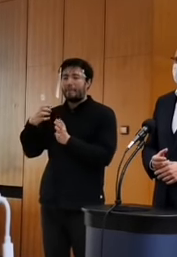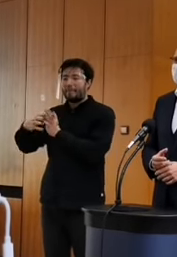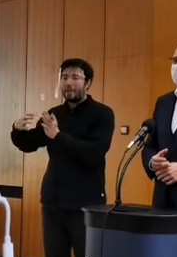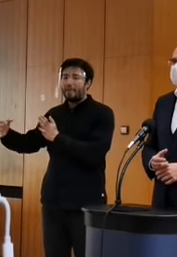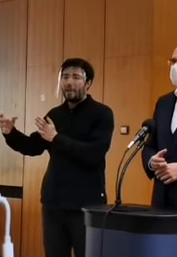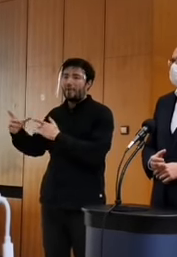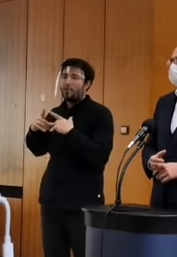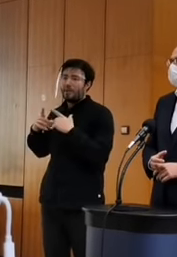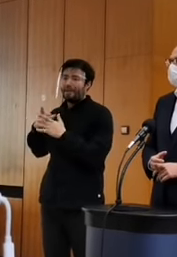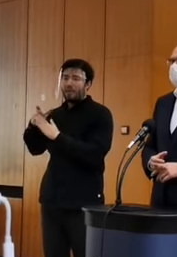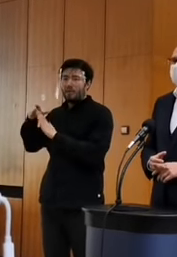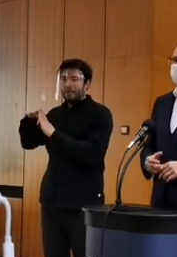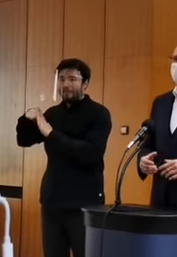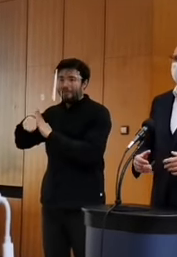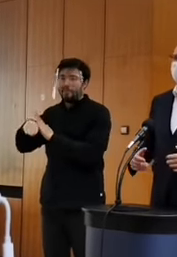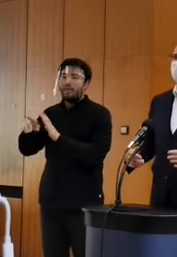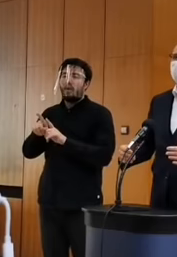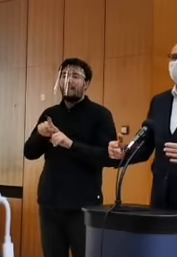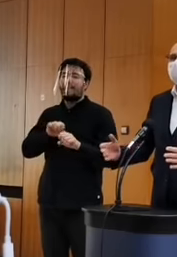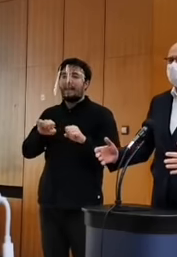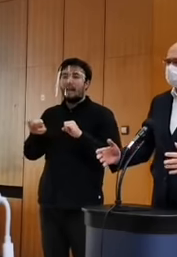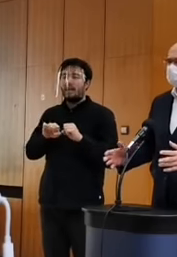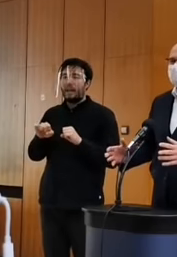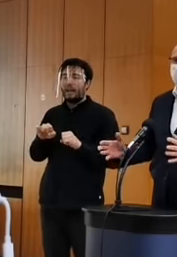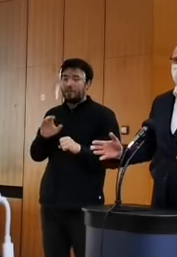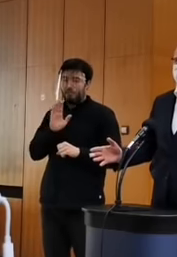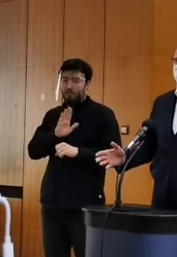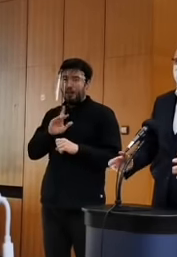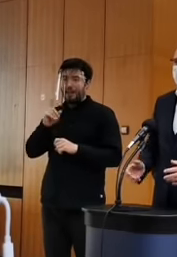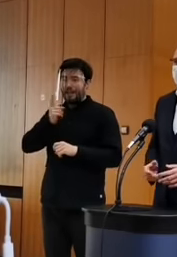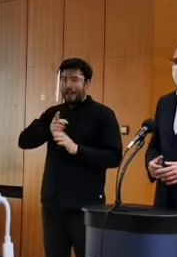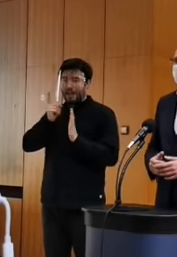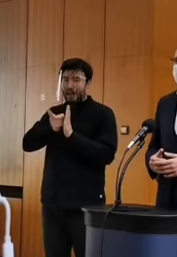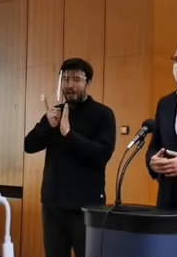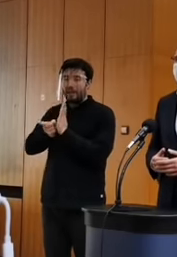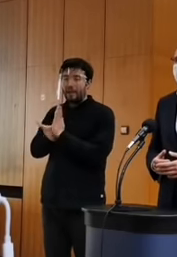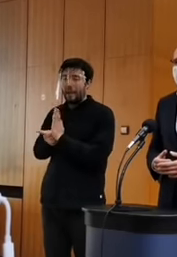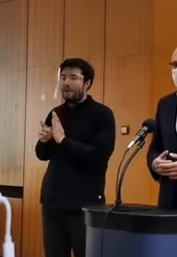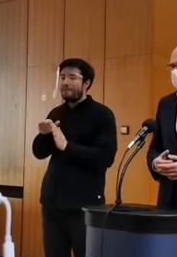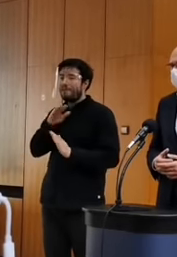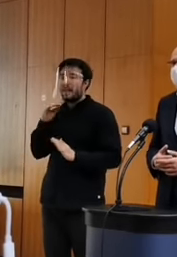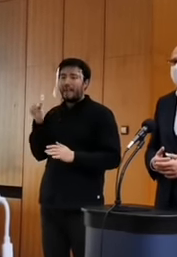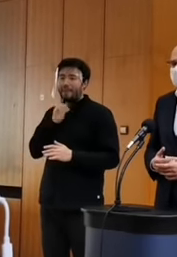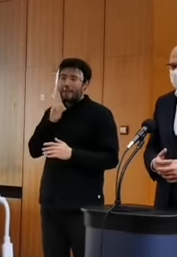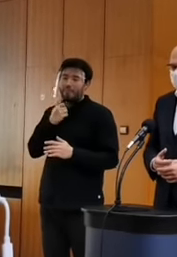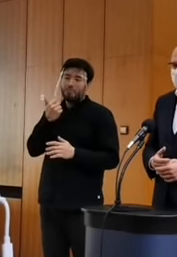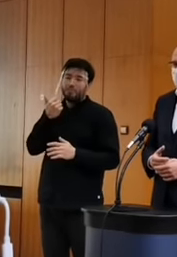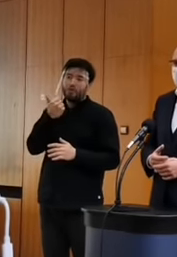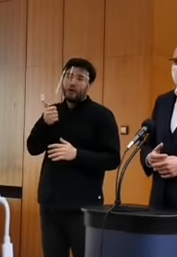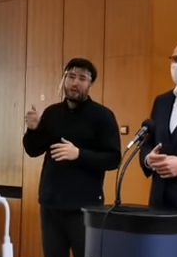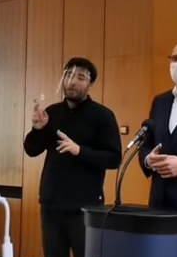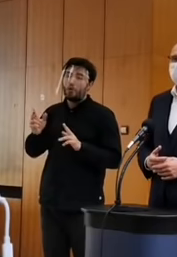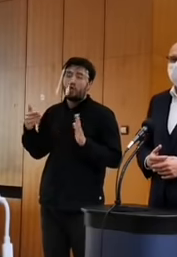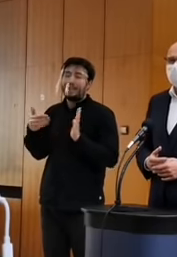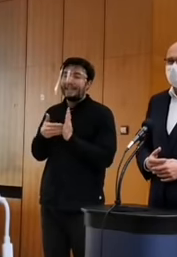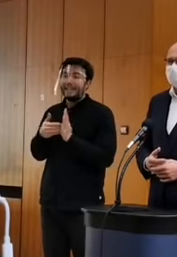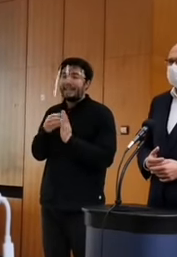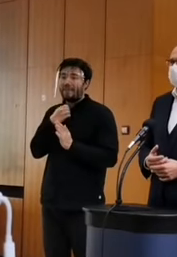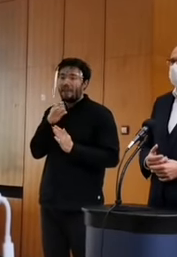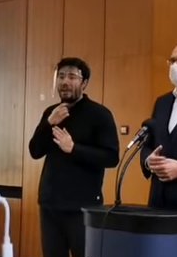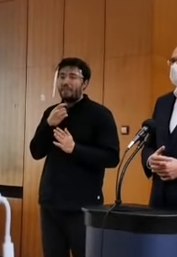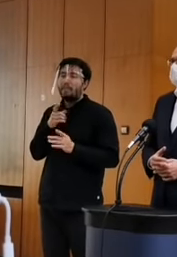tým, ako vláda svojimi nariadeniami ženie mnoho firiem. To nie je, že jedna, dve. To sú stovky, tisíce. Ženie ich